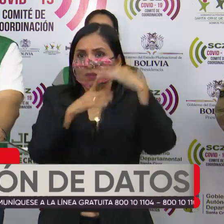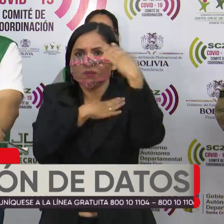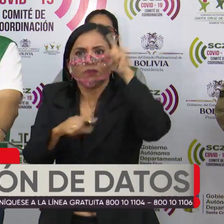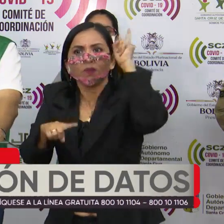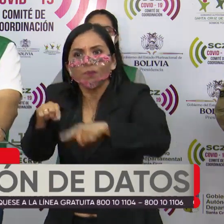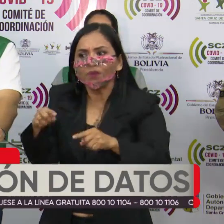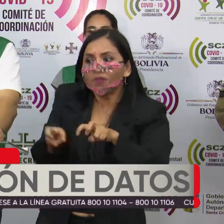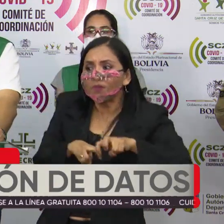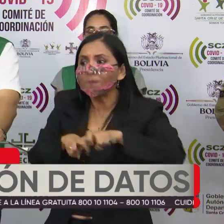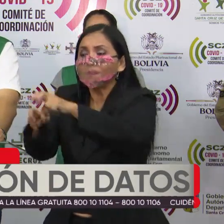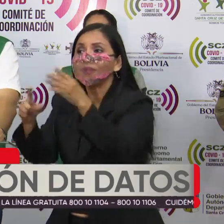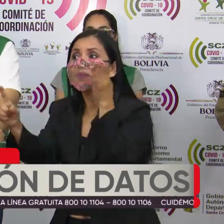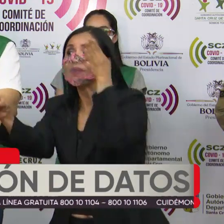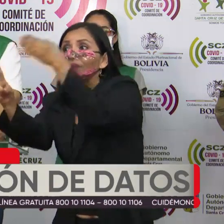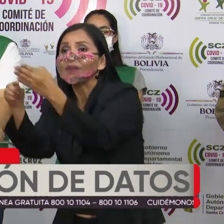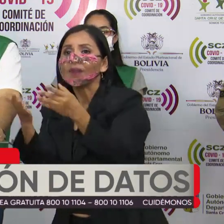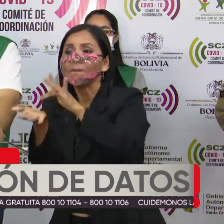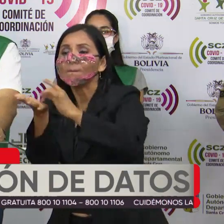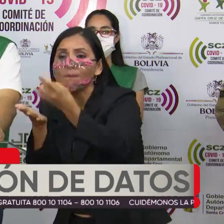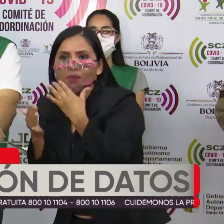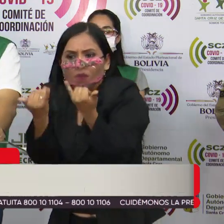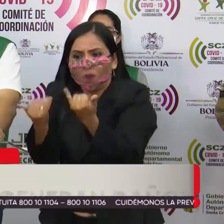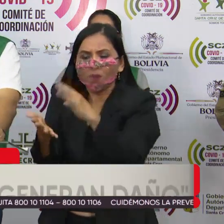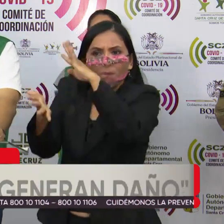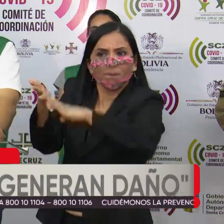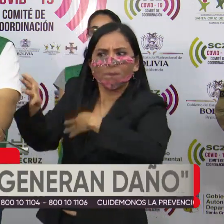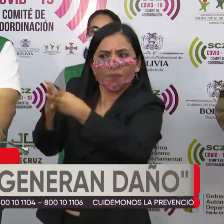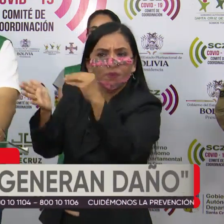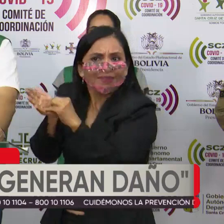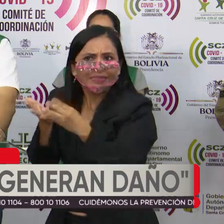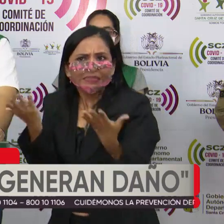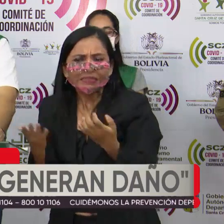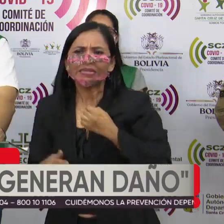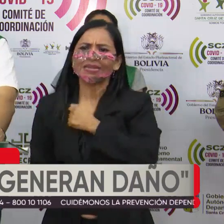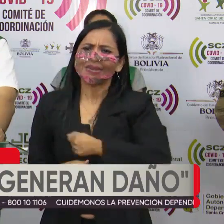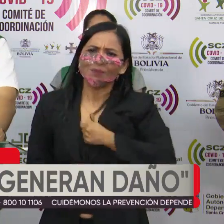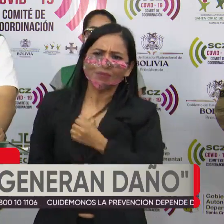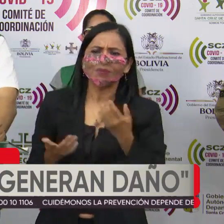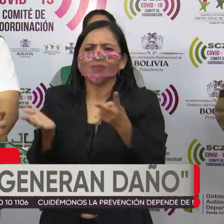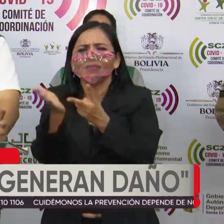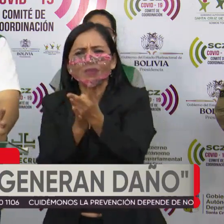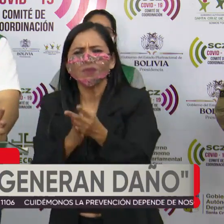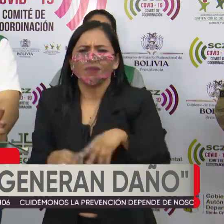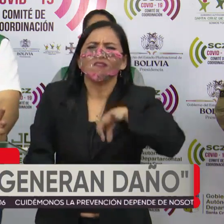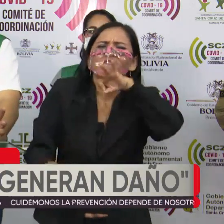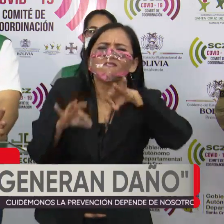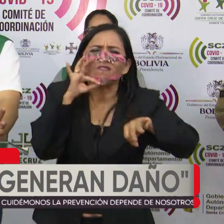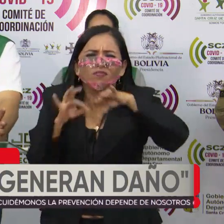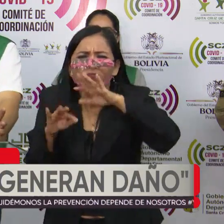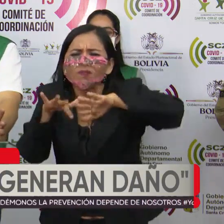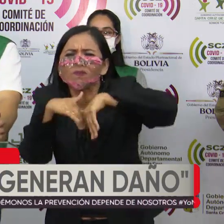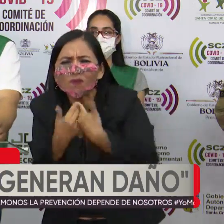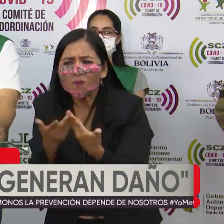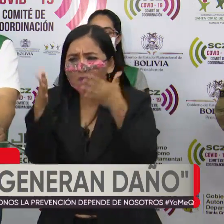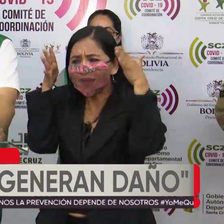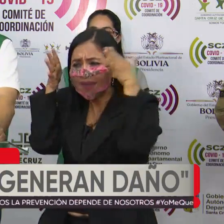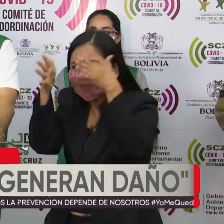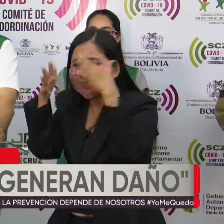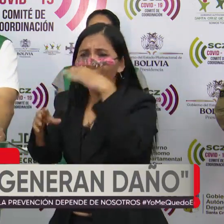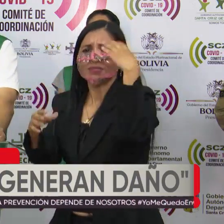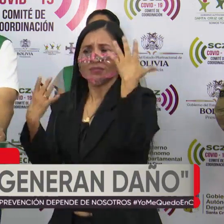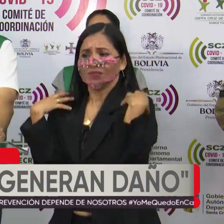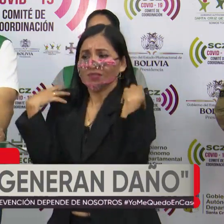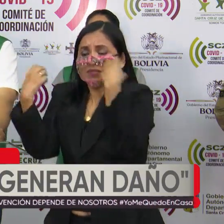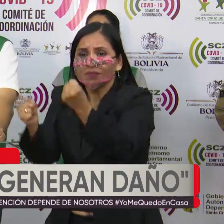médica a los pobladores a quienes estaba programado hoy día. Eso realmente genera una pugna entre la atención de salud y